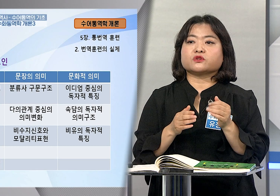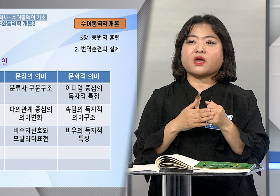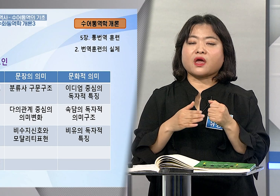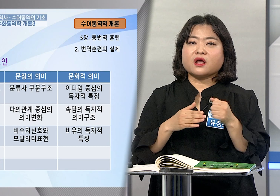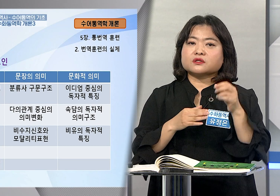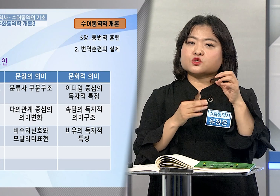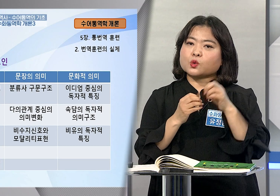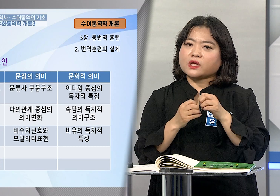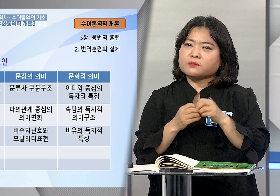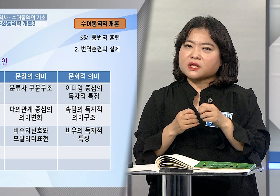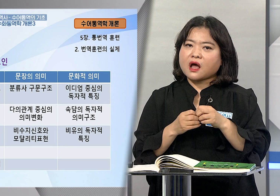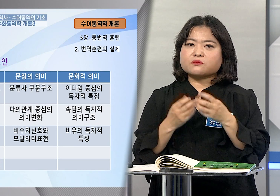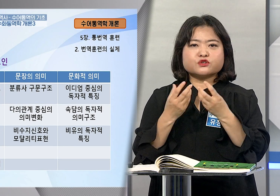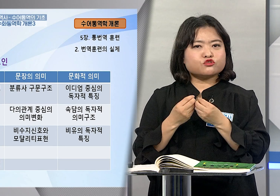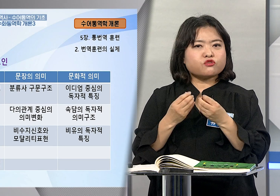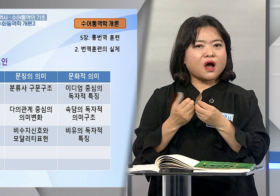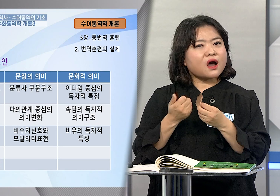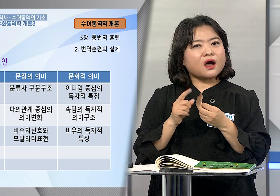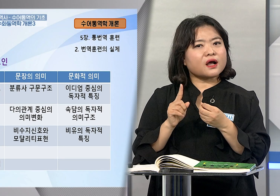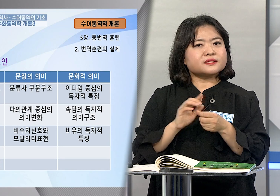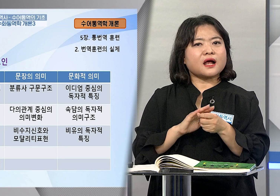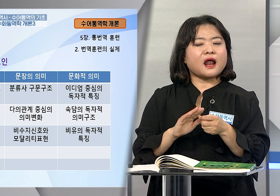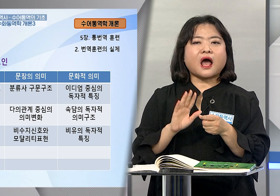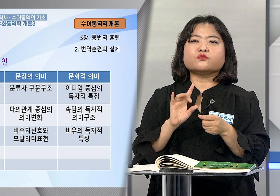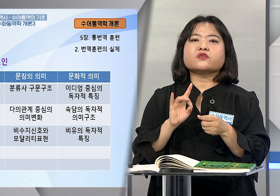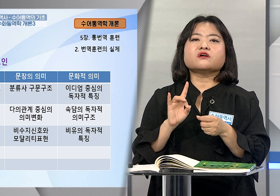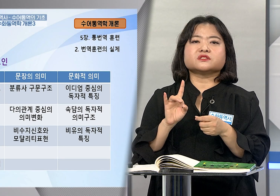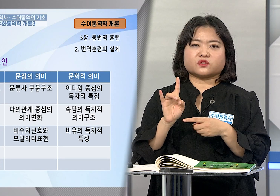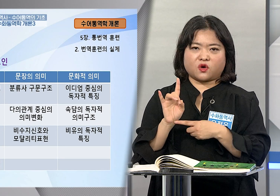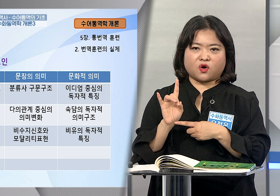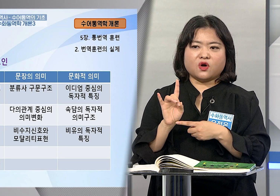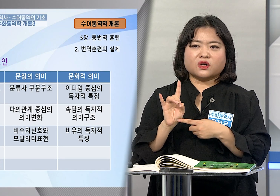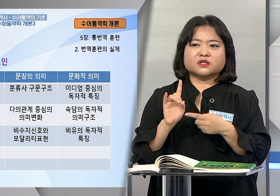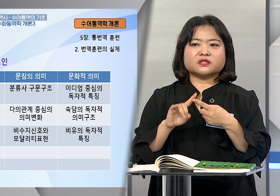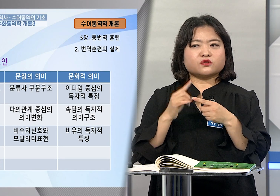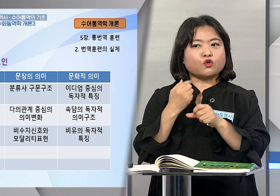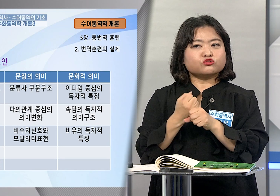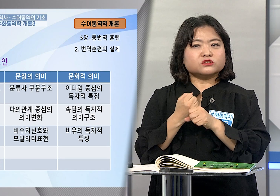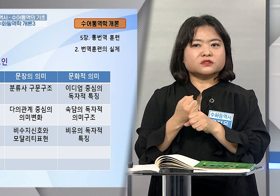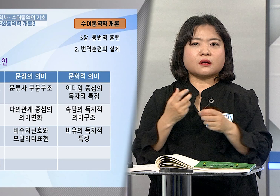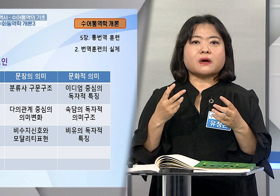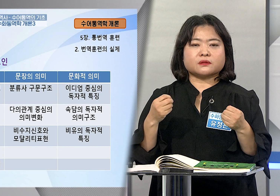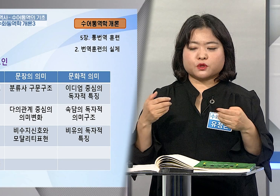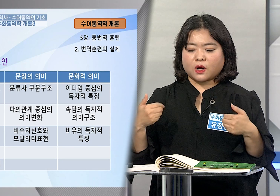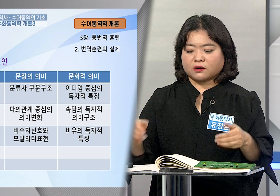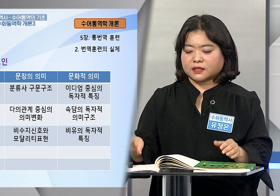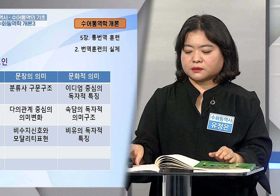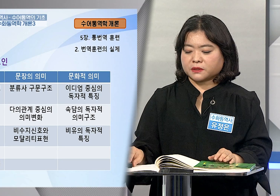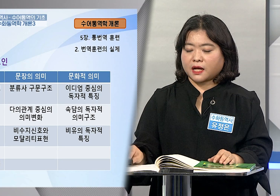때문에 속담이나 비유화가 잘 안 되어 있어서 거기에 대한 연구는 참 많이 필요한 것 같습니다.